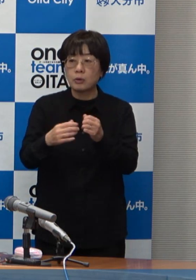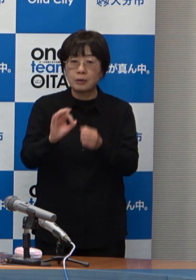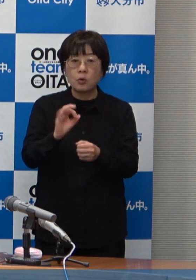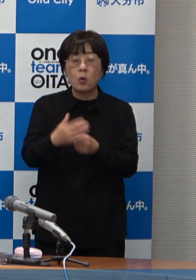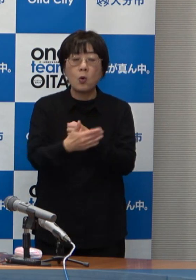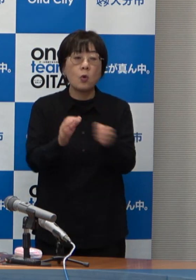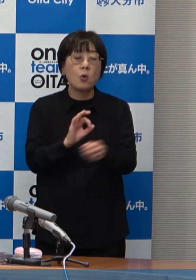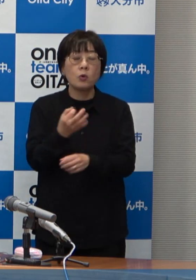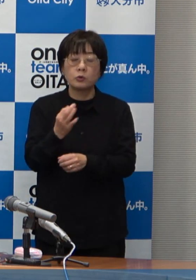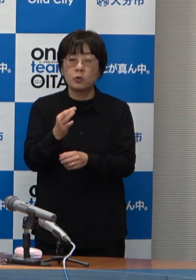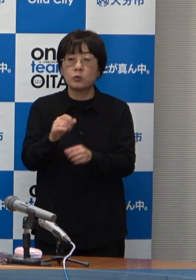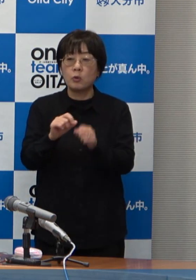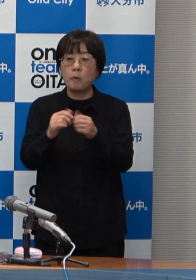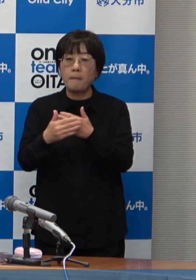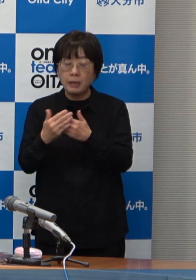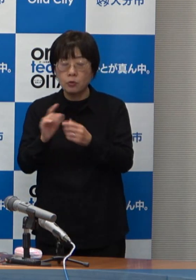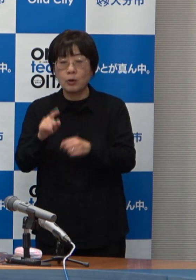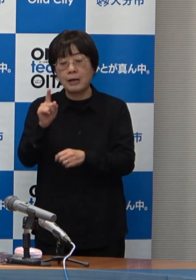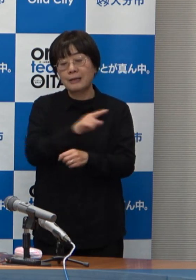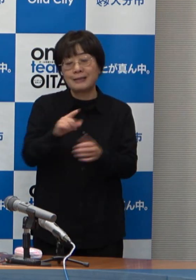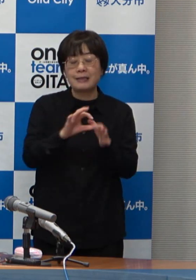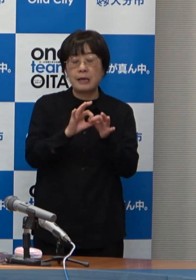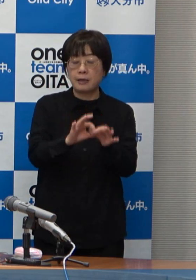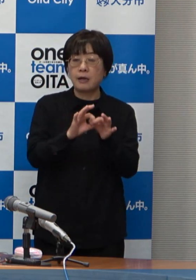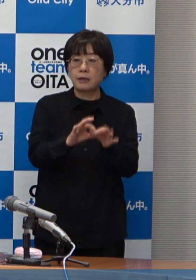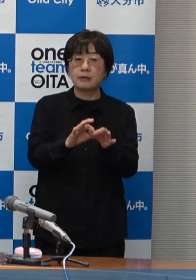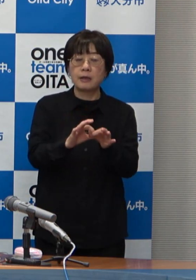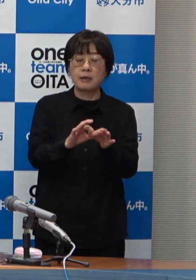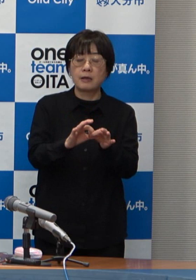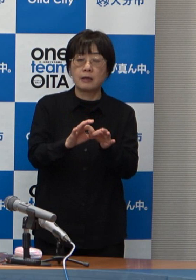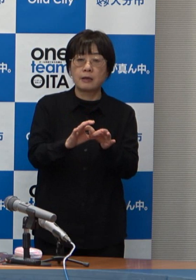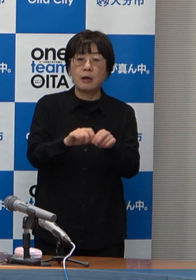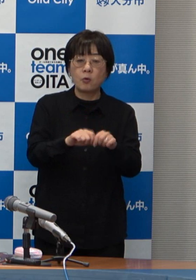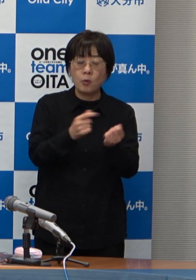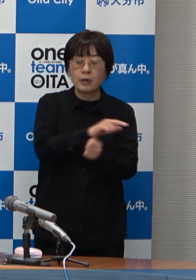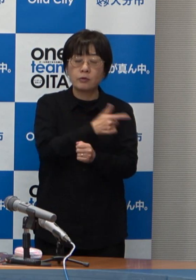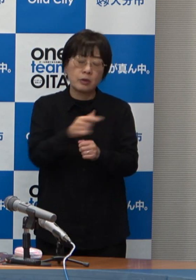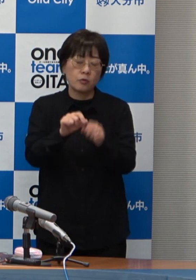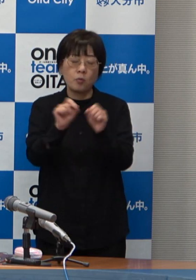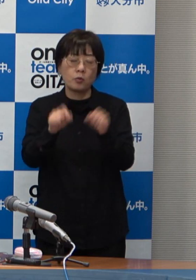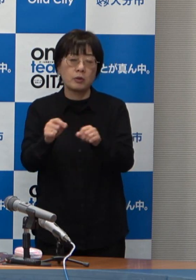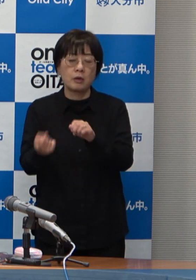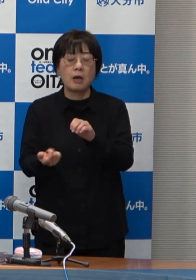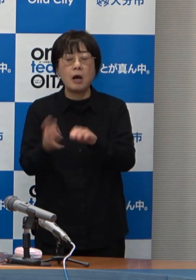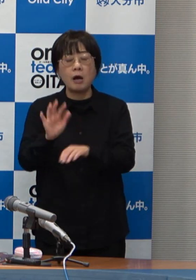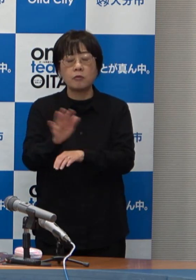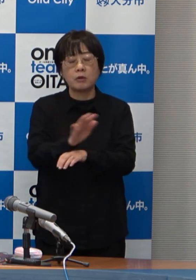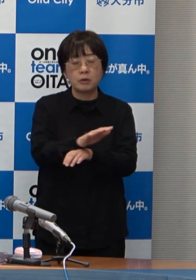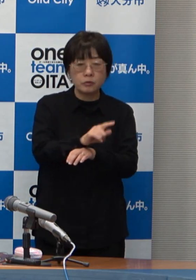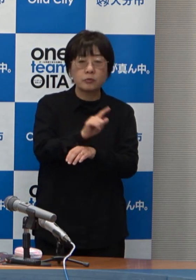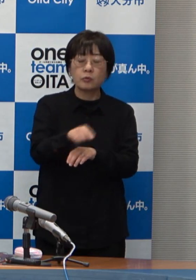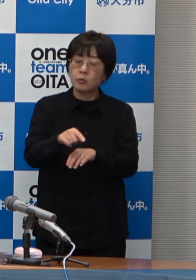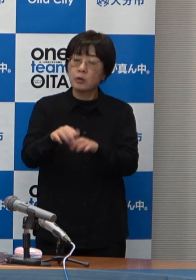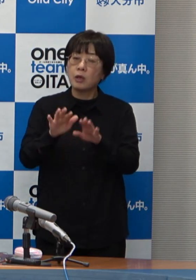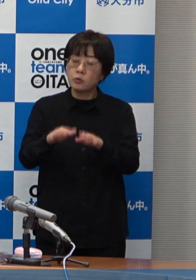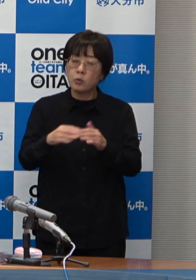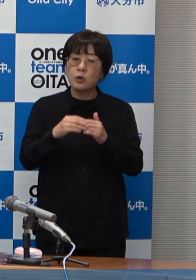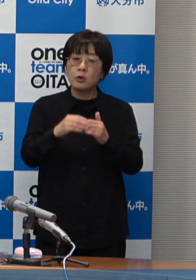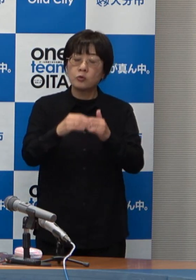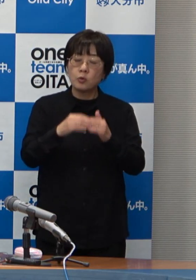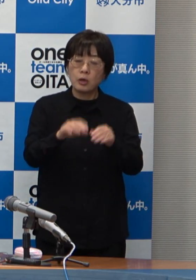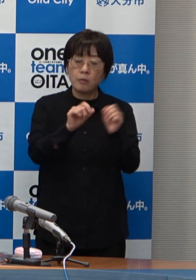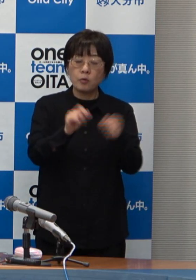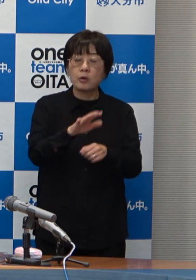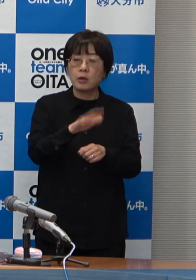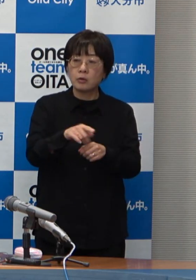だけではなくて人間関係に相当影響があるということでライドシェアもあの今保証